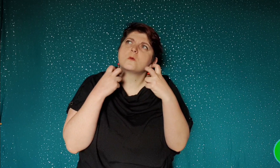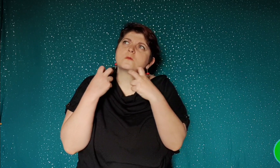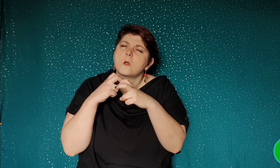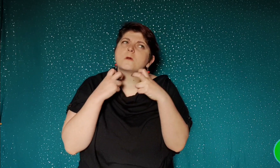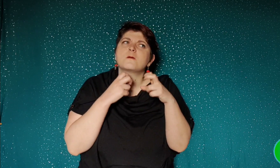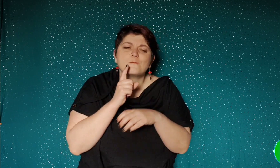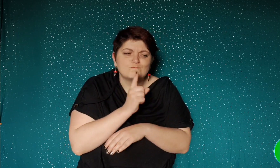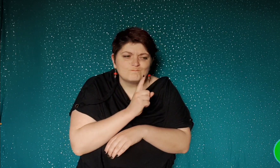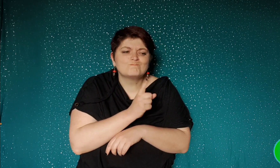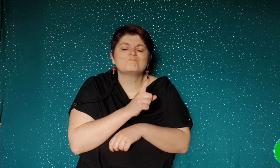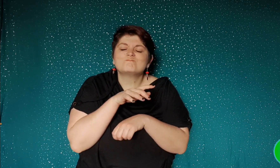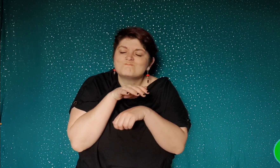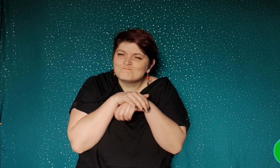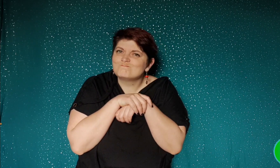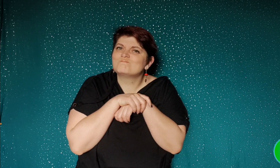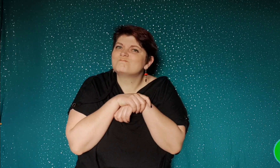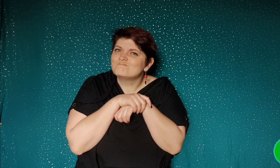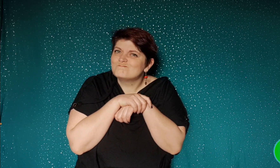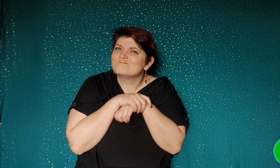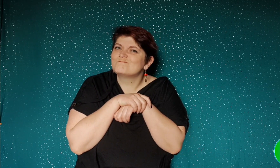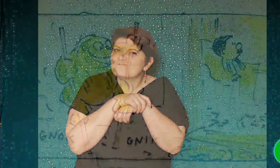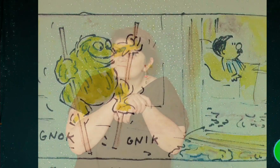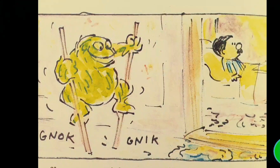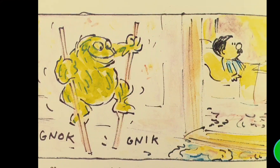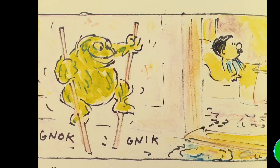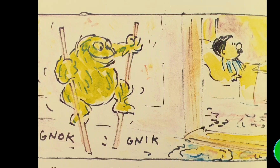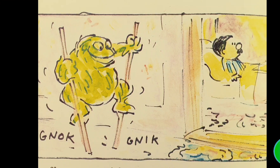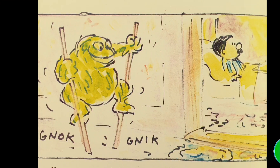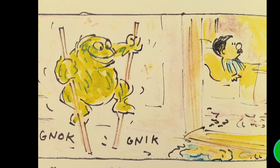Oh, dit grand-père, je vois ce que tu veux dire.